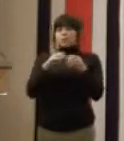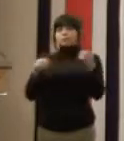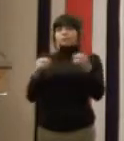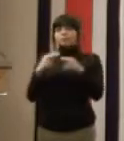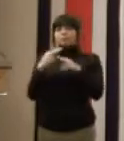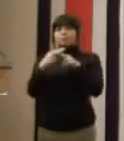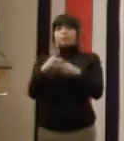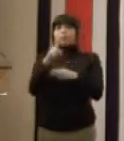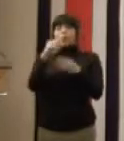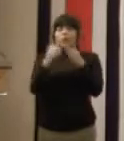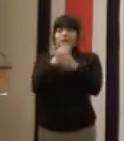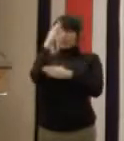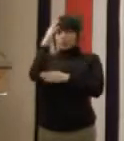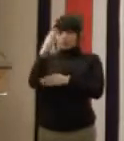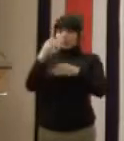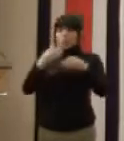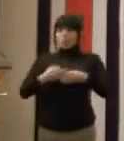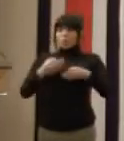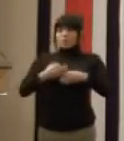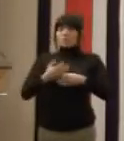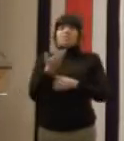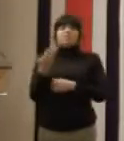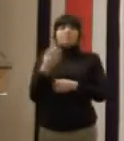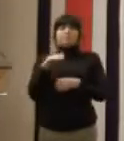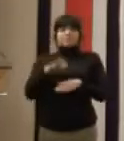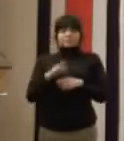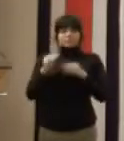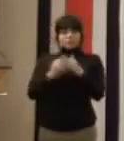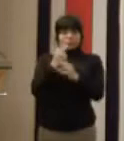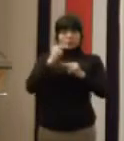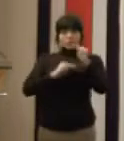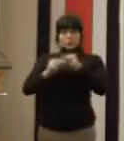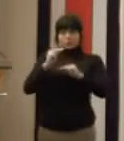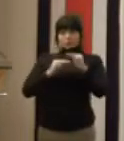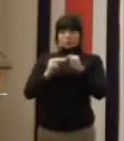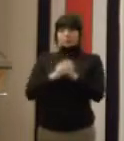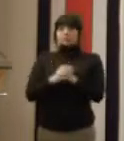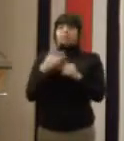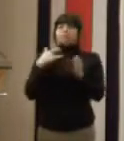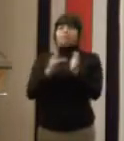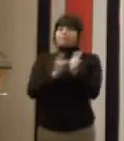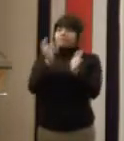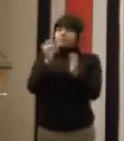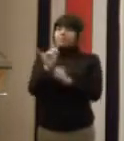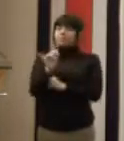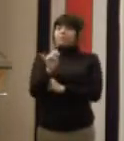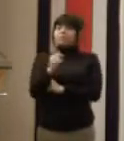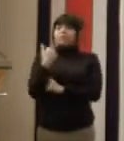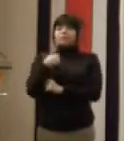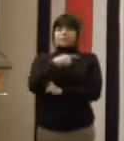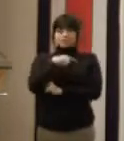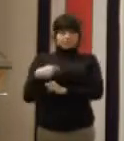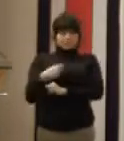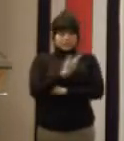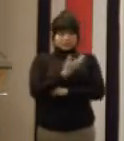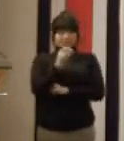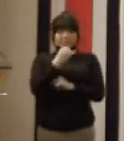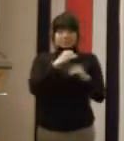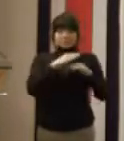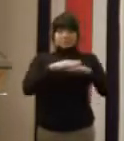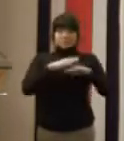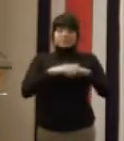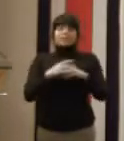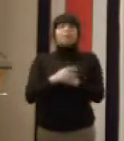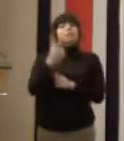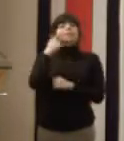las innovaciones, originalidades de esta negociación, y aprovecho, señor presidente, si usted me lo